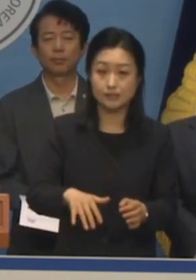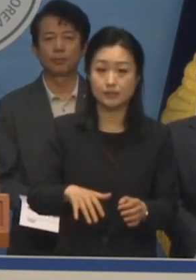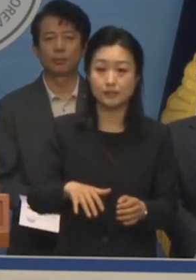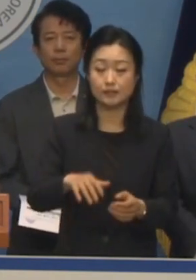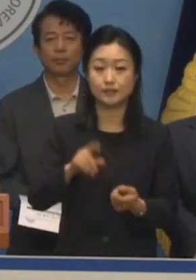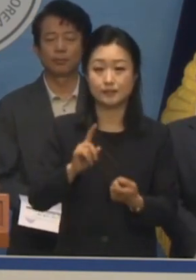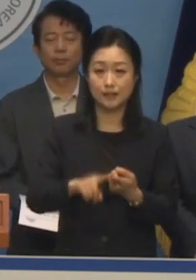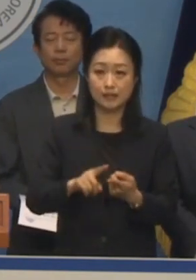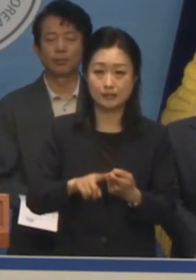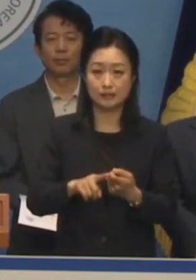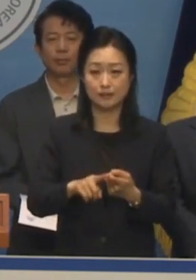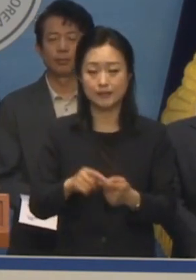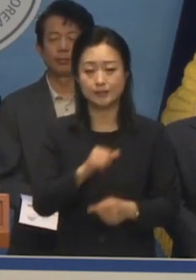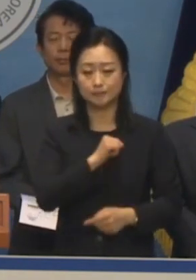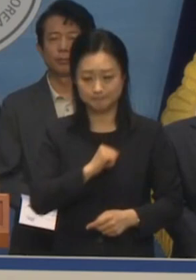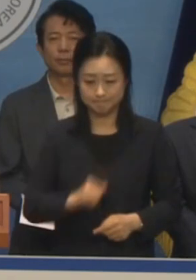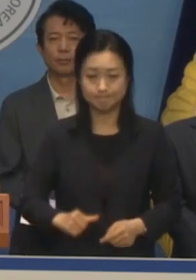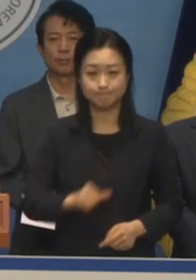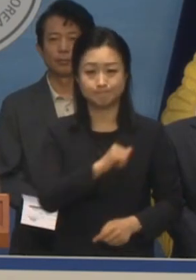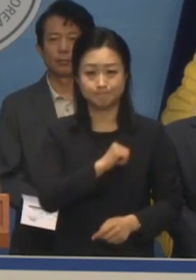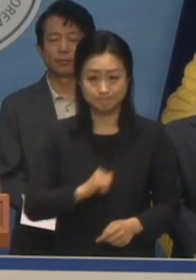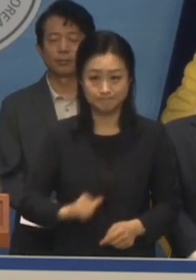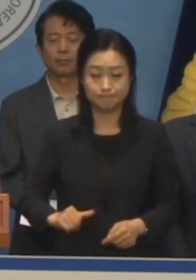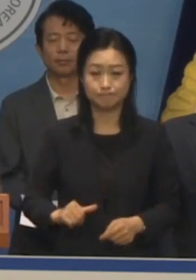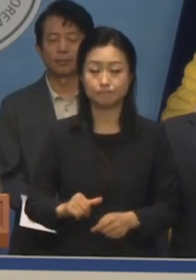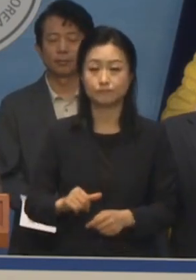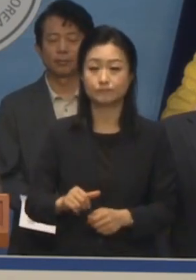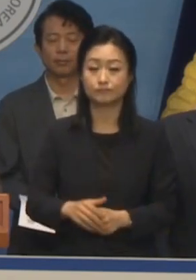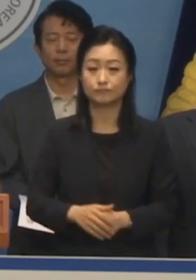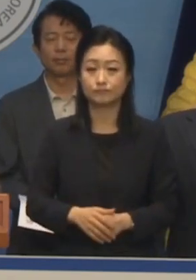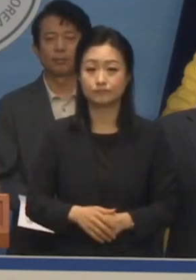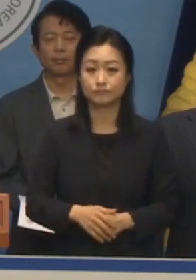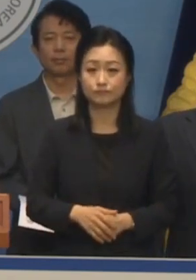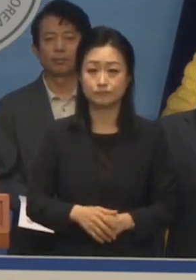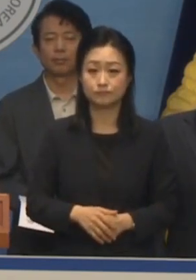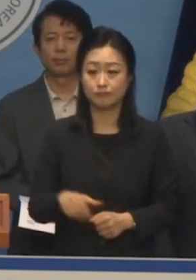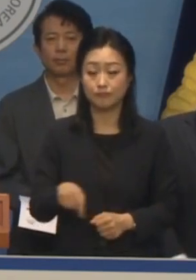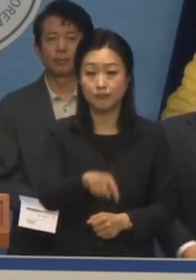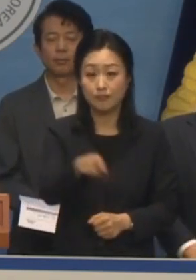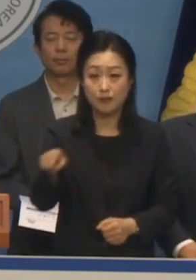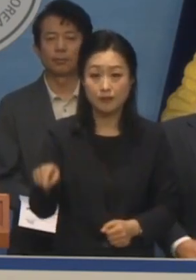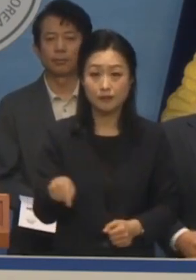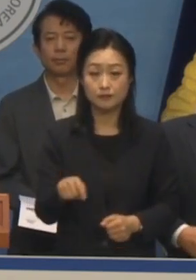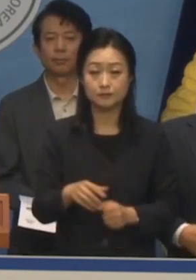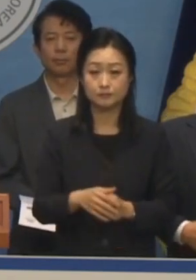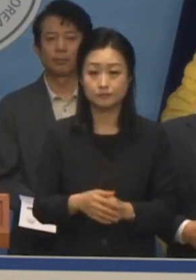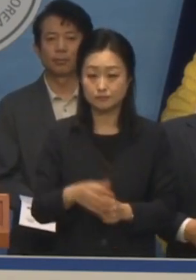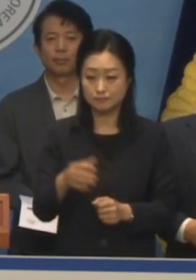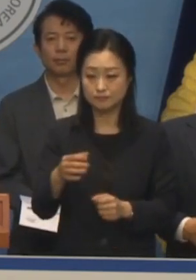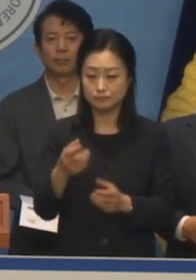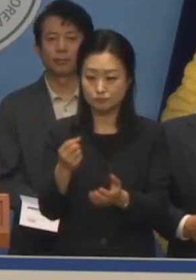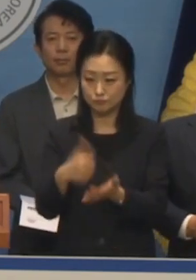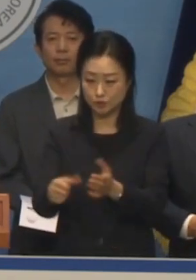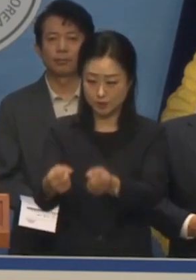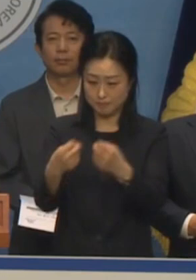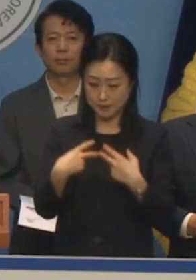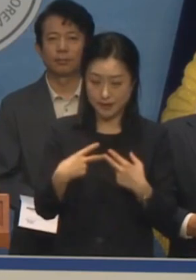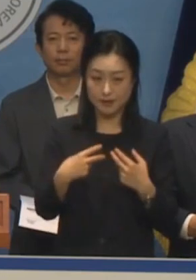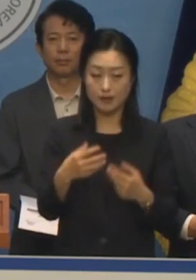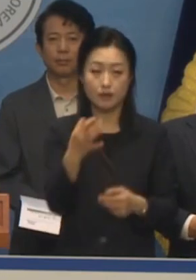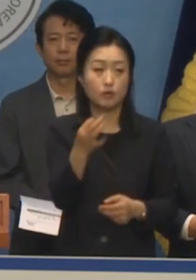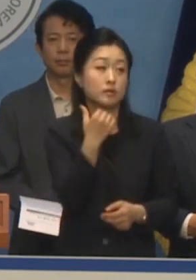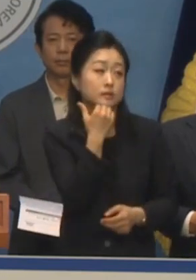없다라는 판단을 해서 농가가 농산물을 공급하지 않으면 당장 거래가 이루어질 수 없는 구조이다